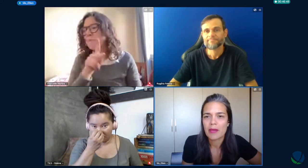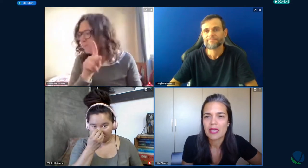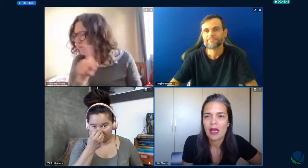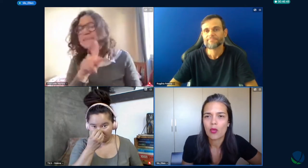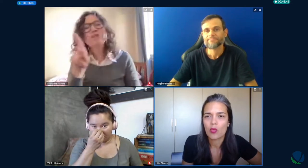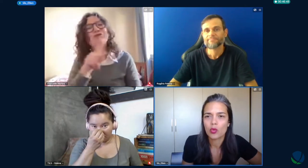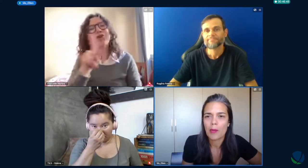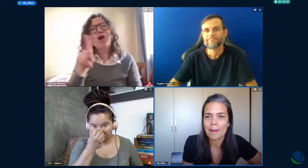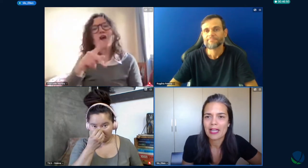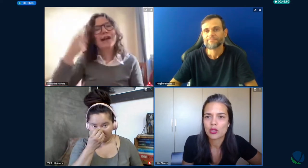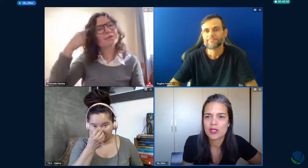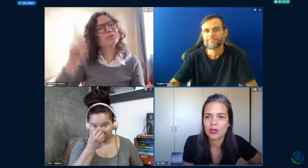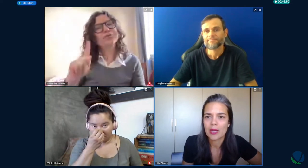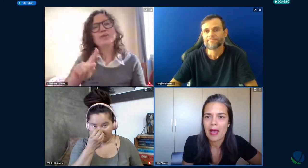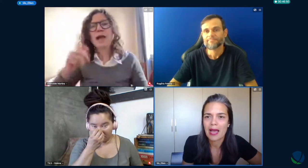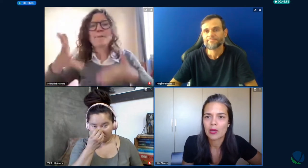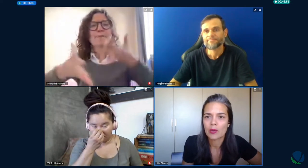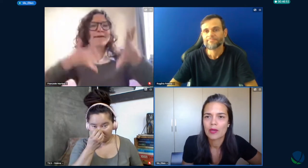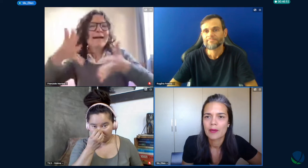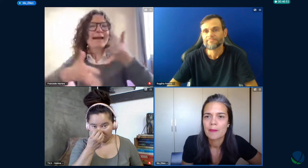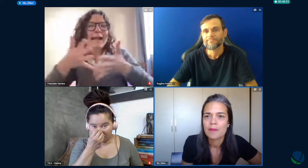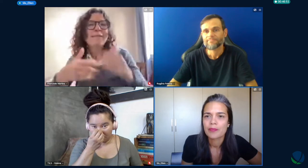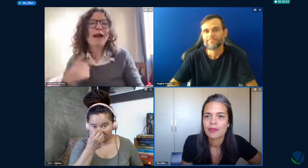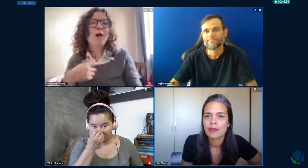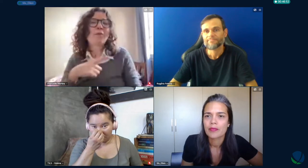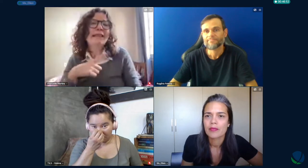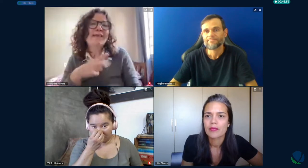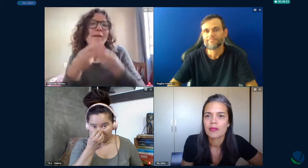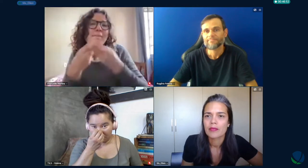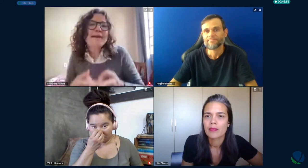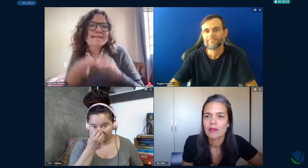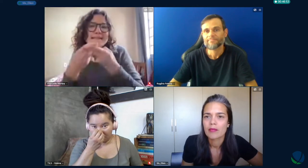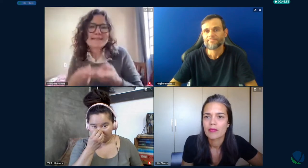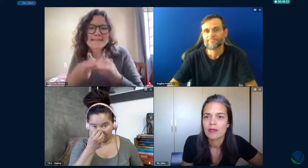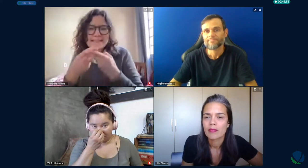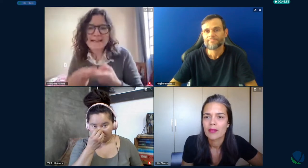Eu vi também numa parte do seu trabalho